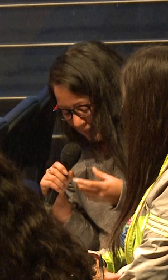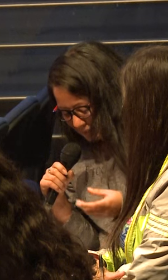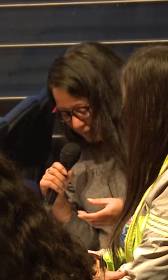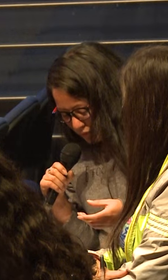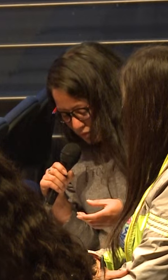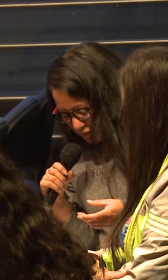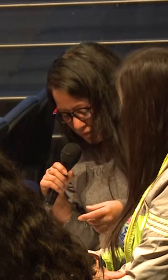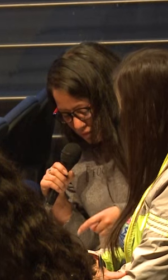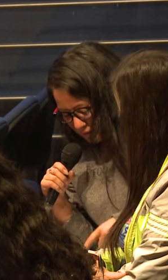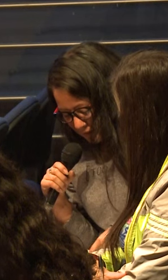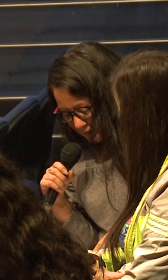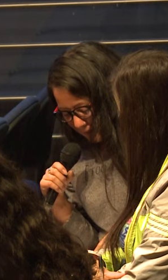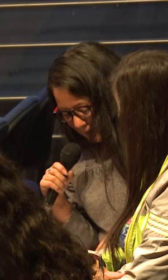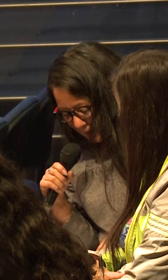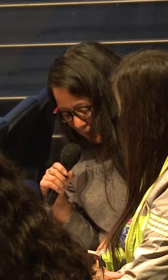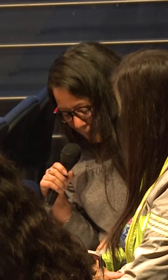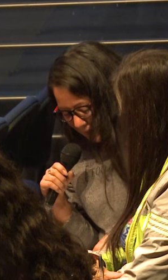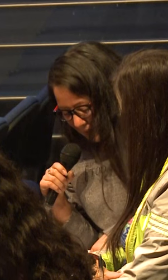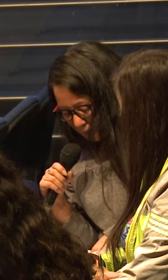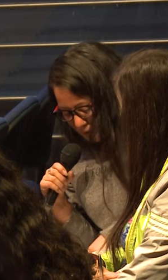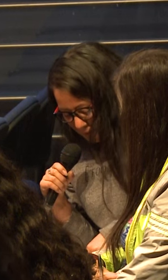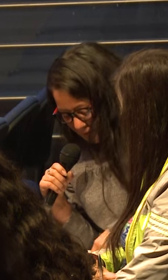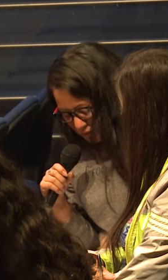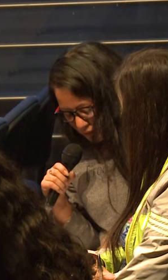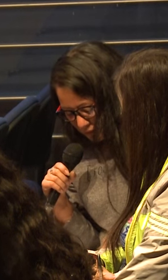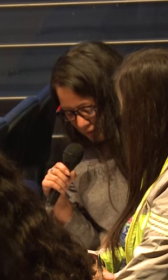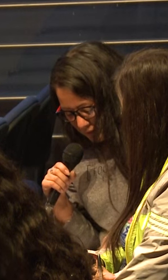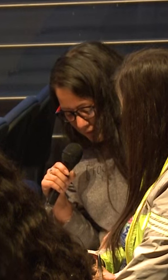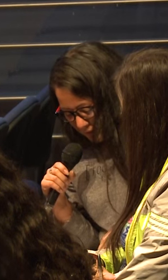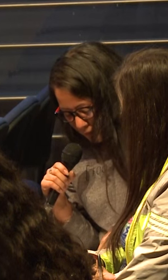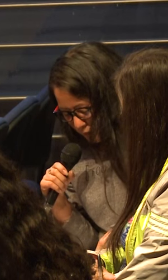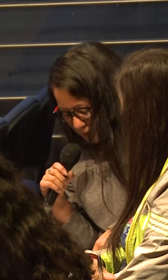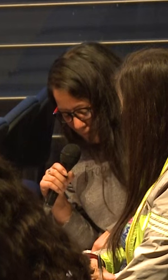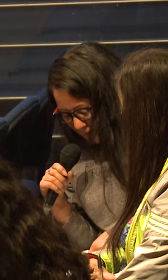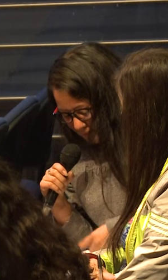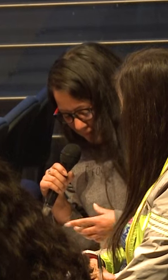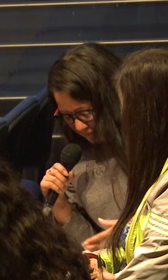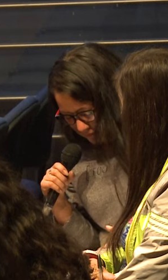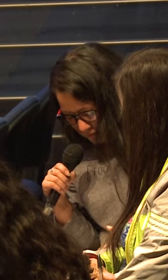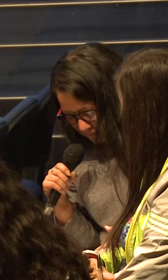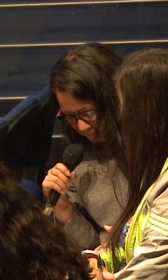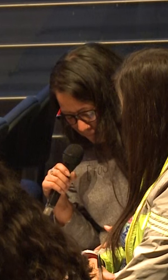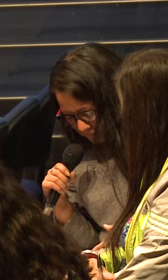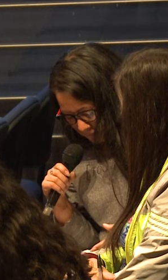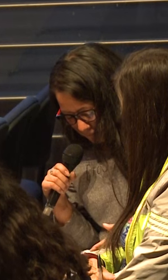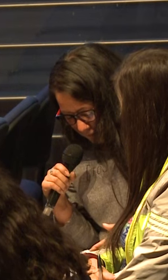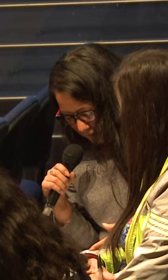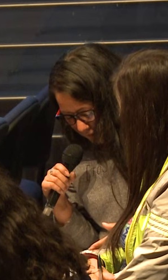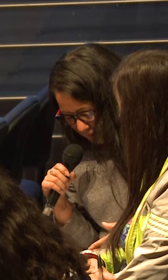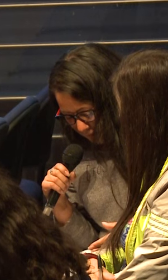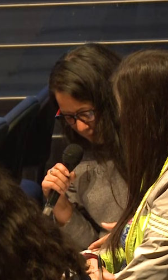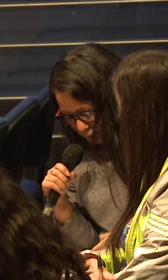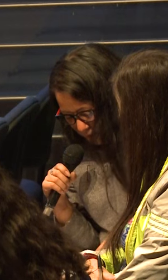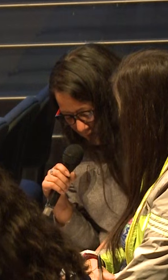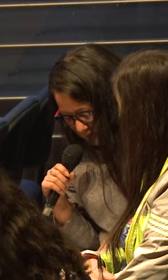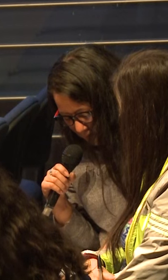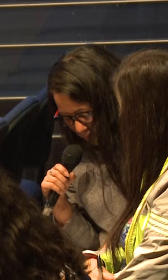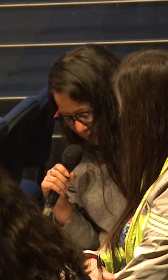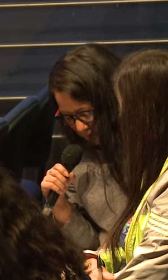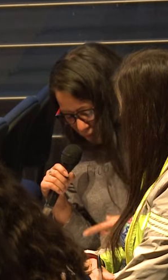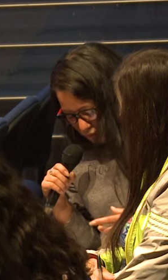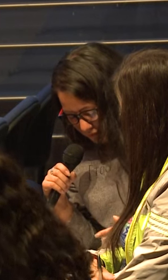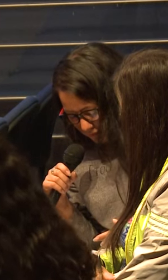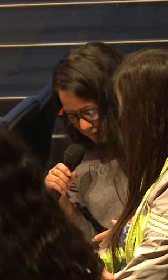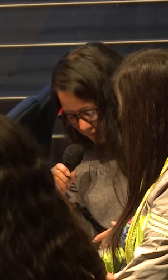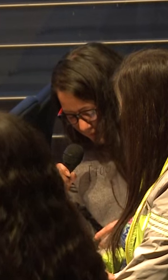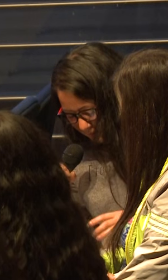¿Para qué el arte en los niños? Para la observación. No es para ser artista. La música sirve